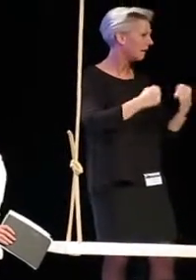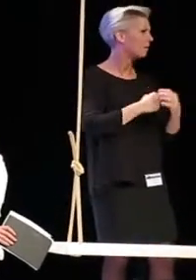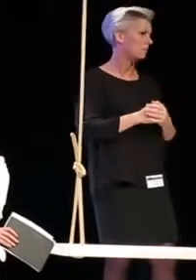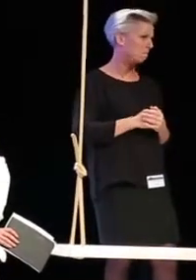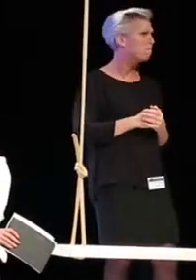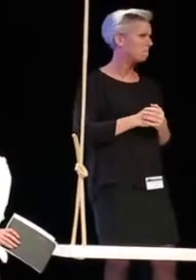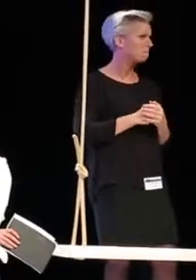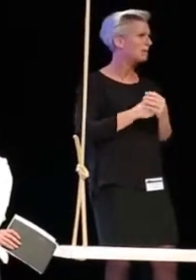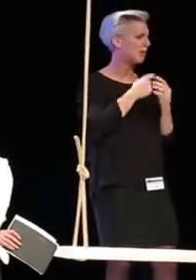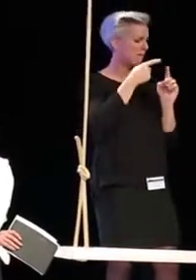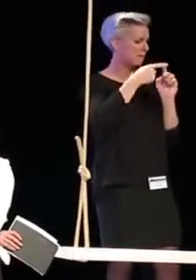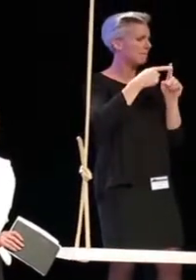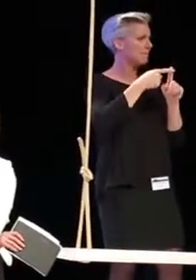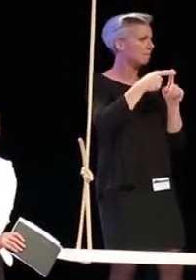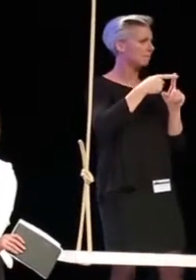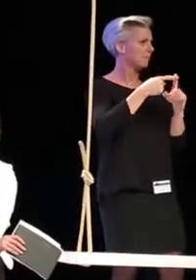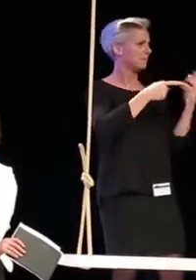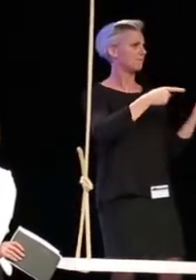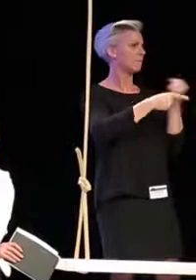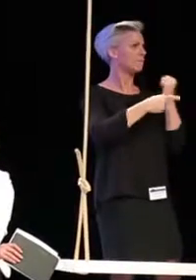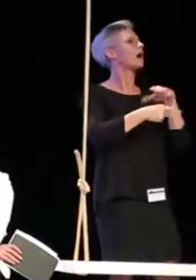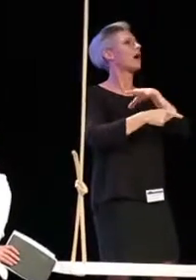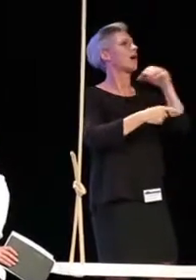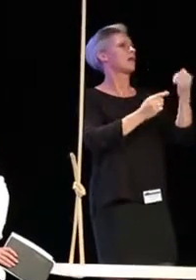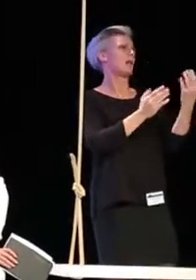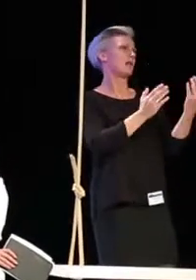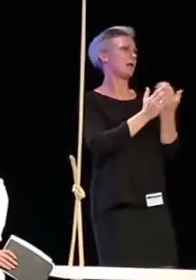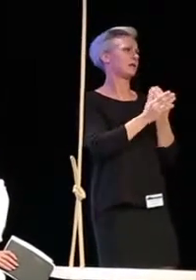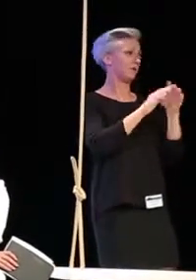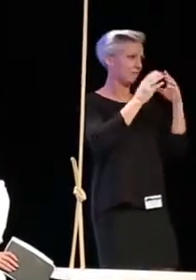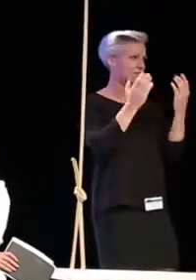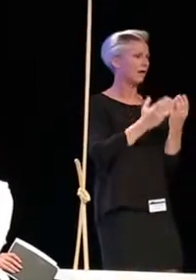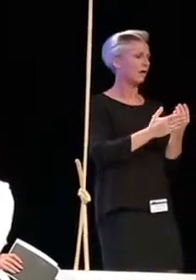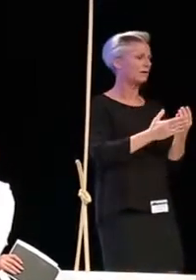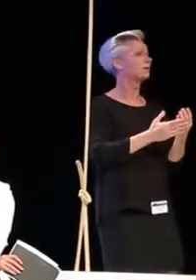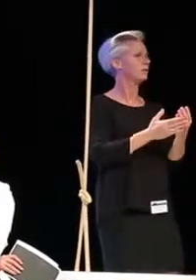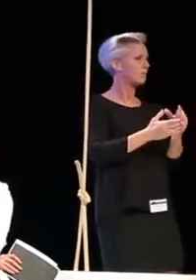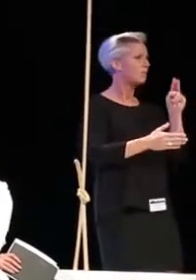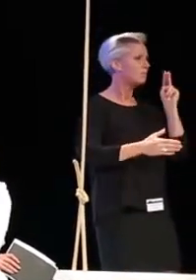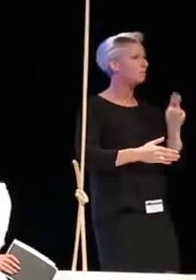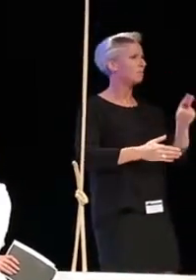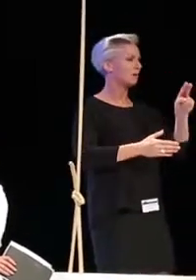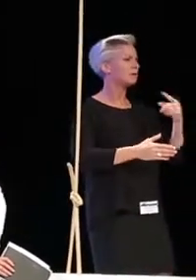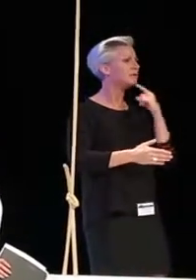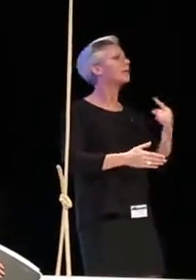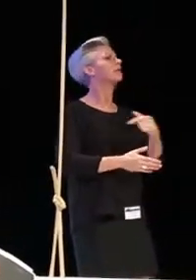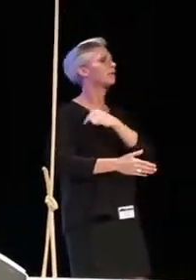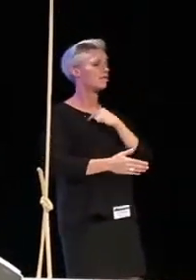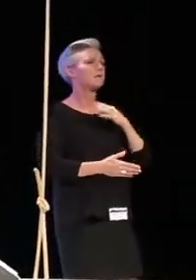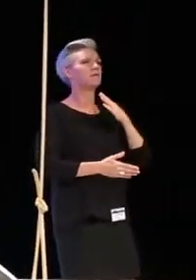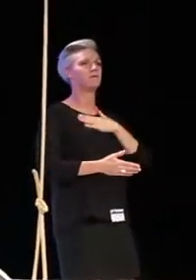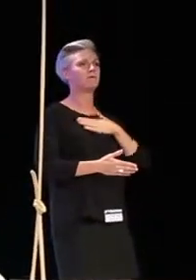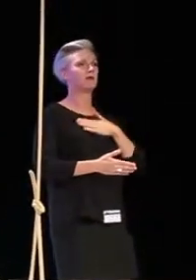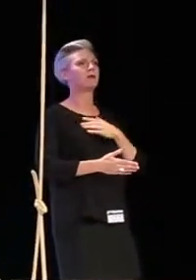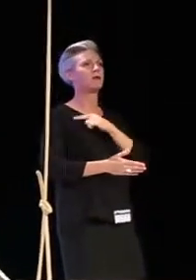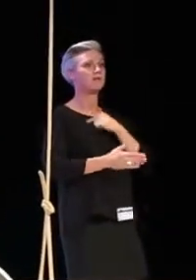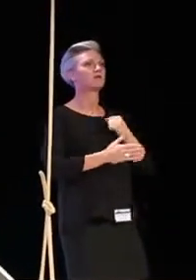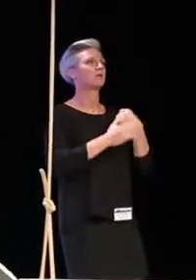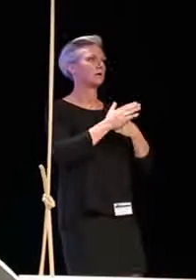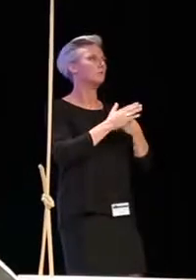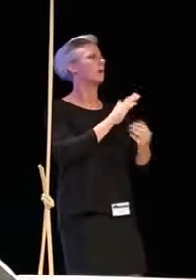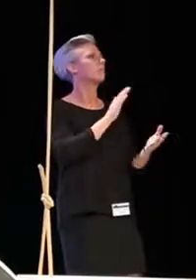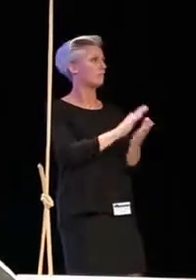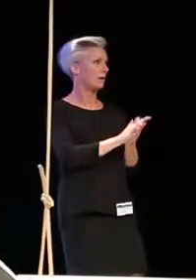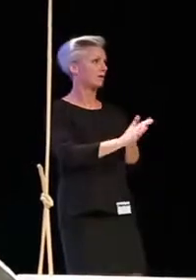kriterium för framgång. Att vi har alla länder i världen som verkligen förpliktar sig att gå med slutsparen. Det andra